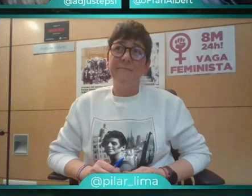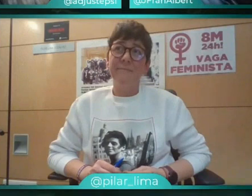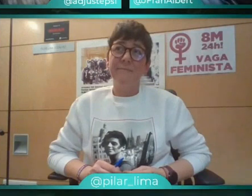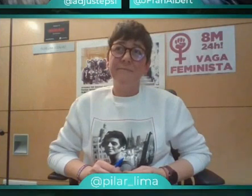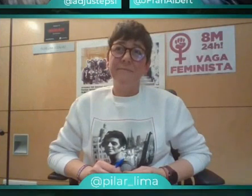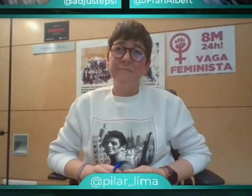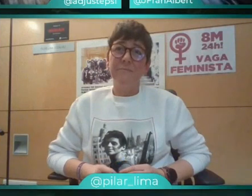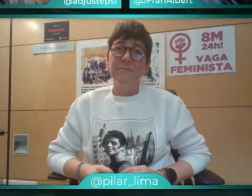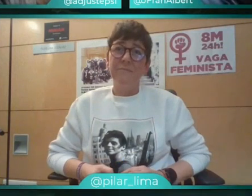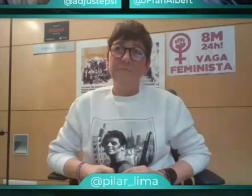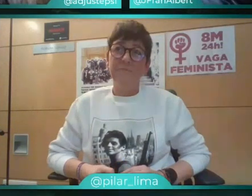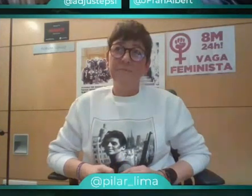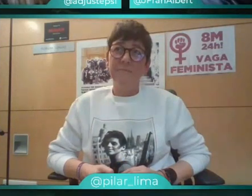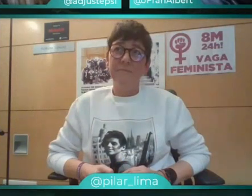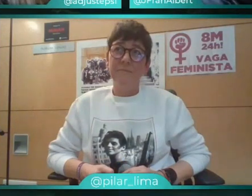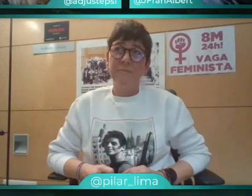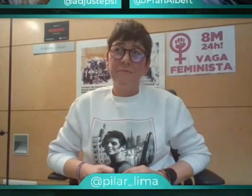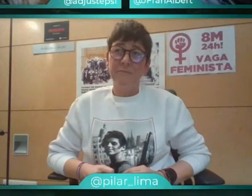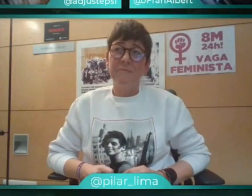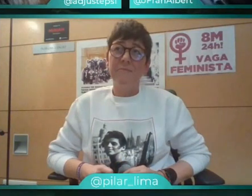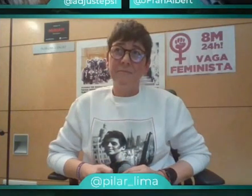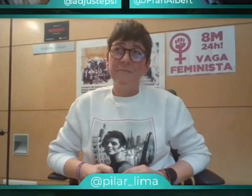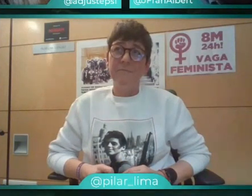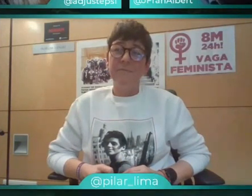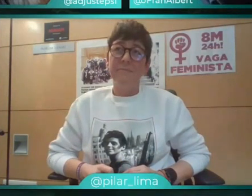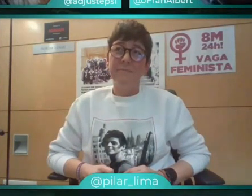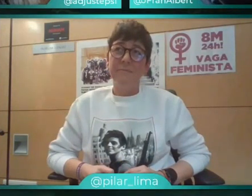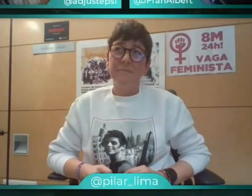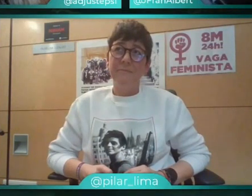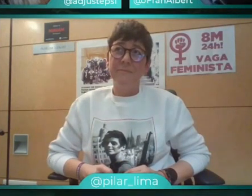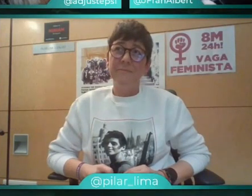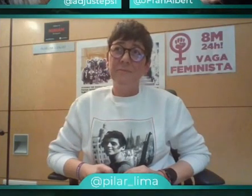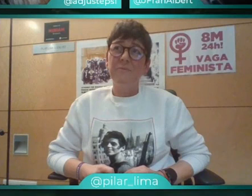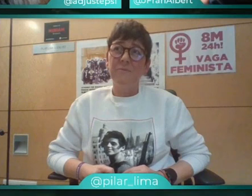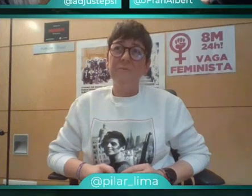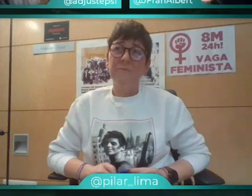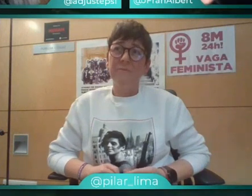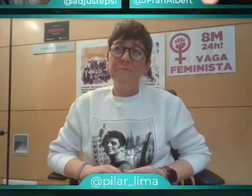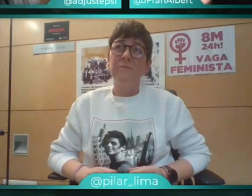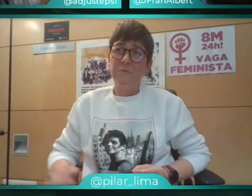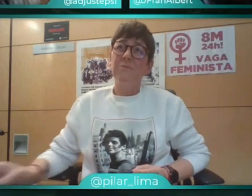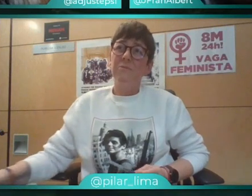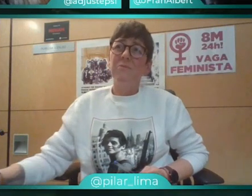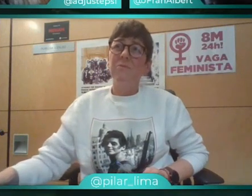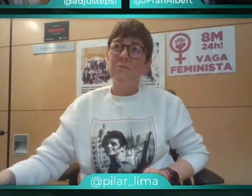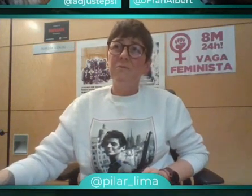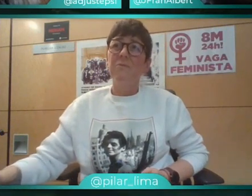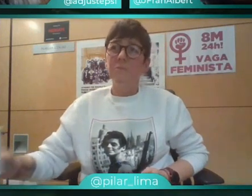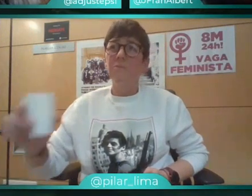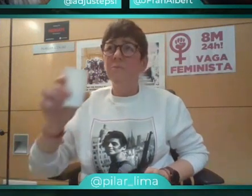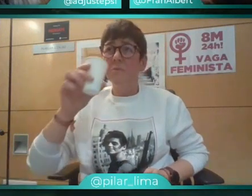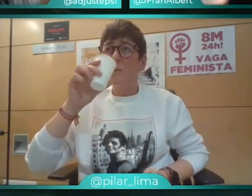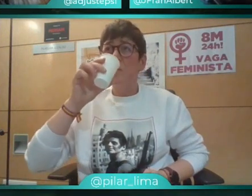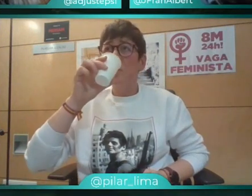casualmente no yo creo que también han habido han habido la mayoría de casos que conozco así pues hace poco de violencia política